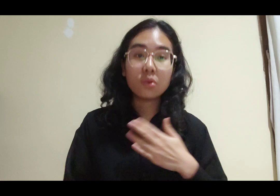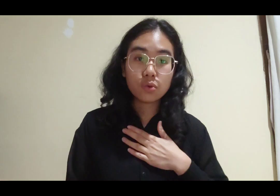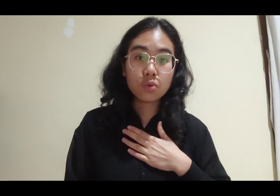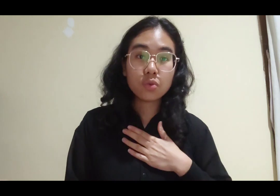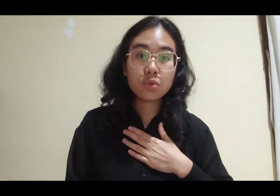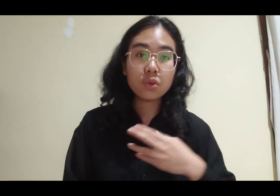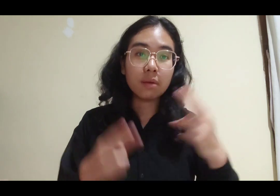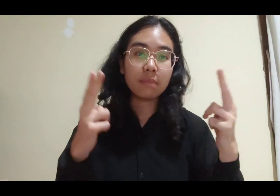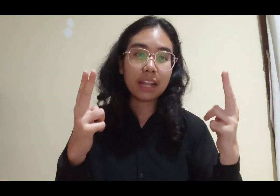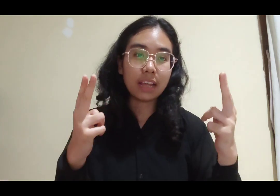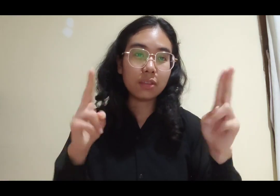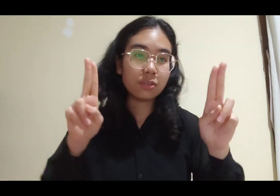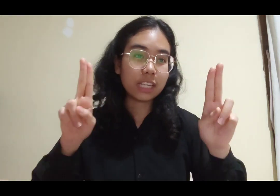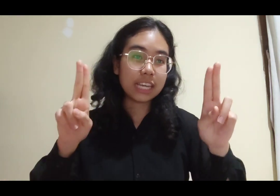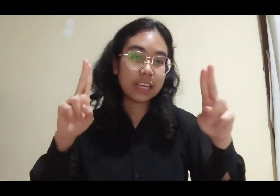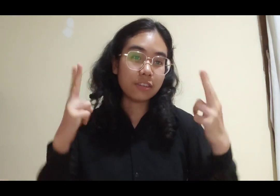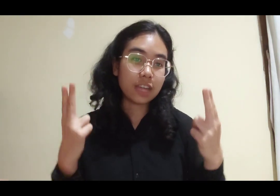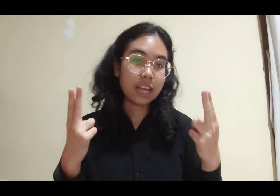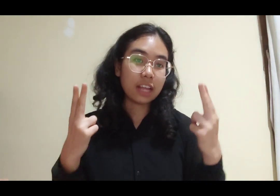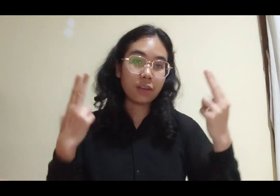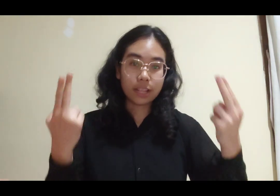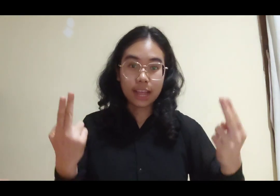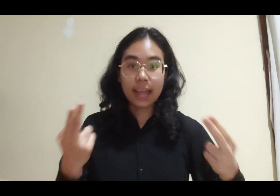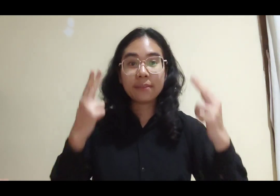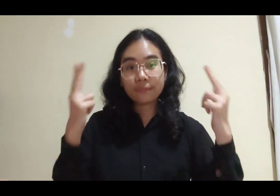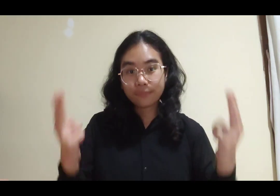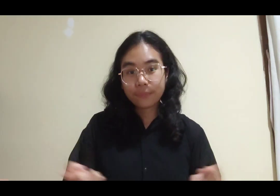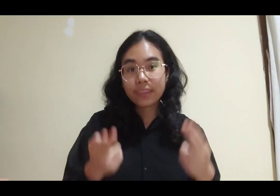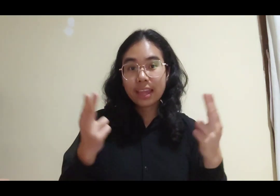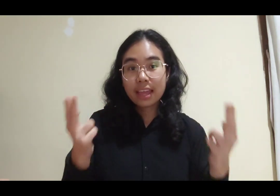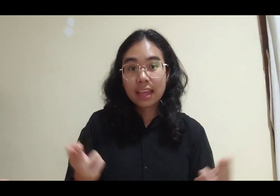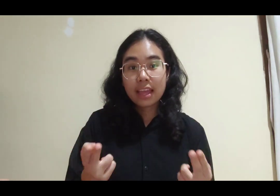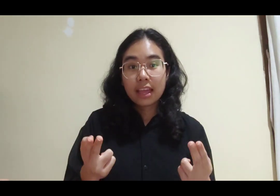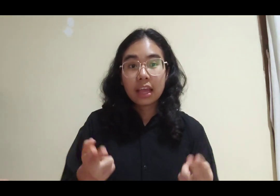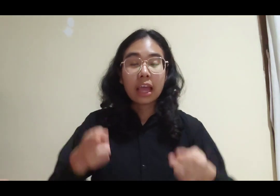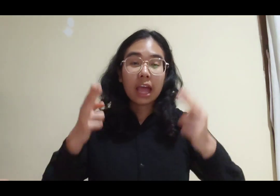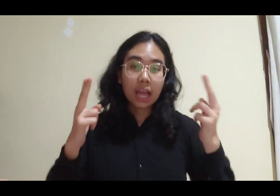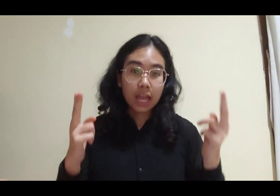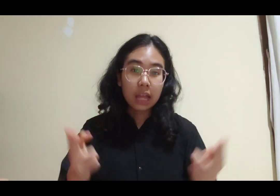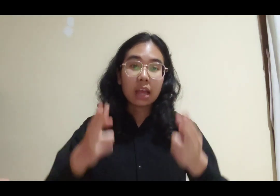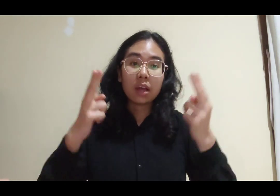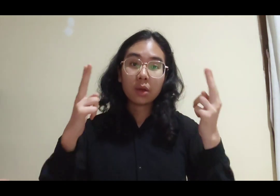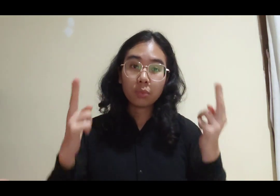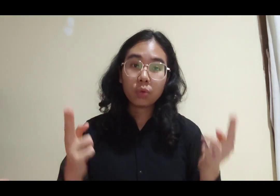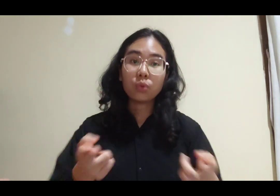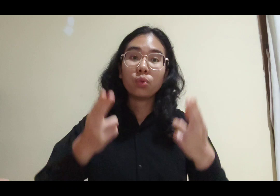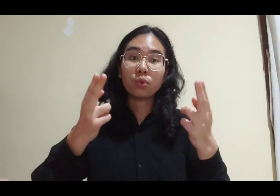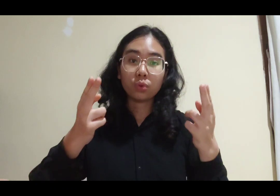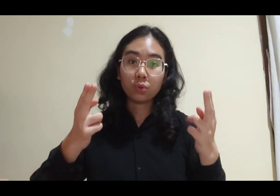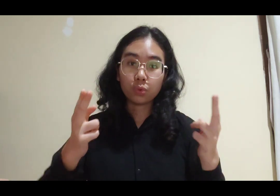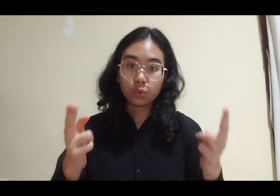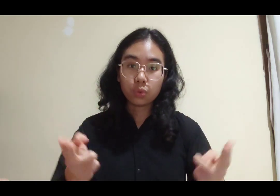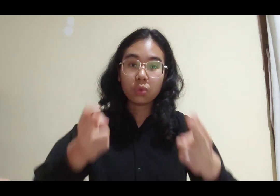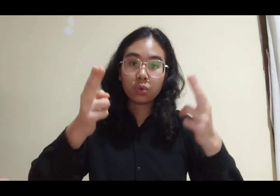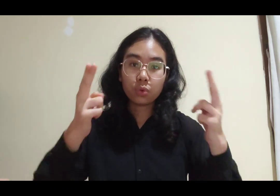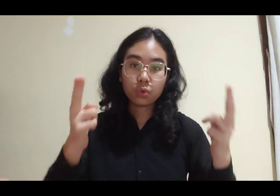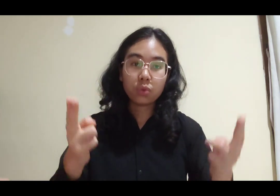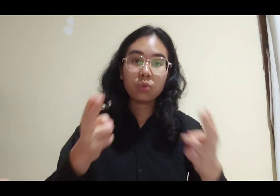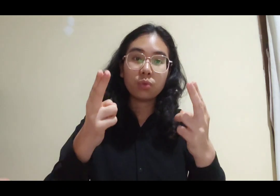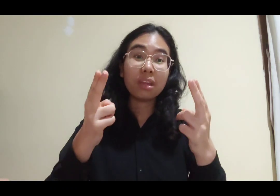gembalaku. Gembala itu 2 jari juga, 2 tangan, kayak menuntun, mirip